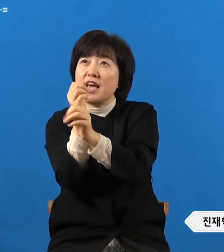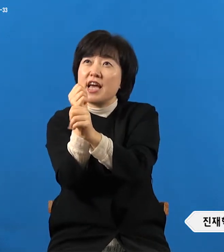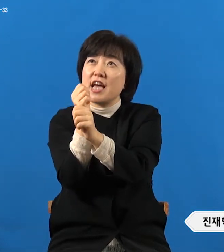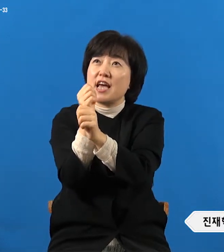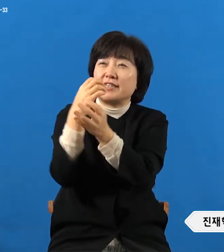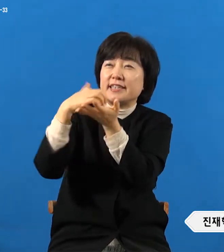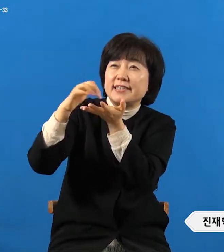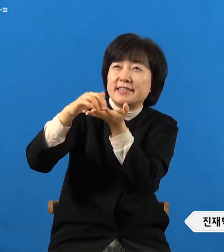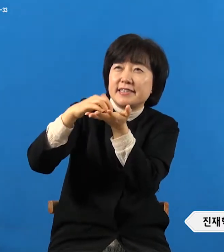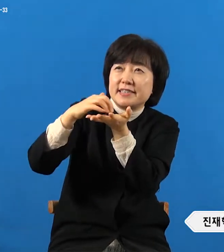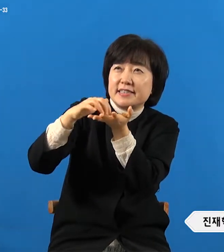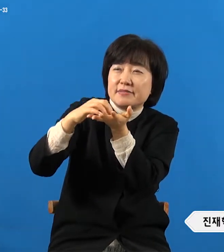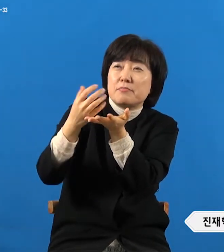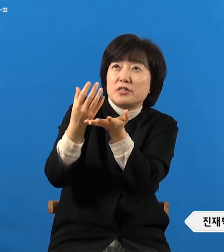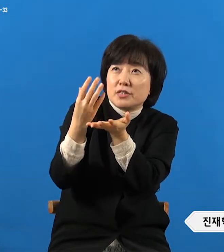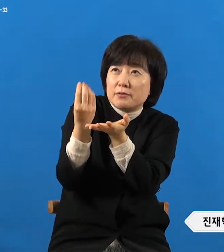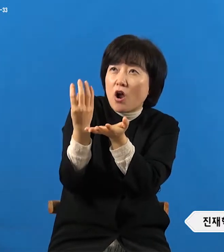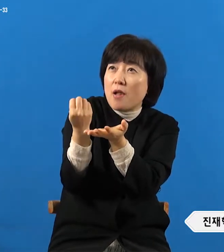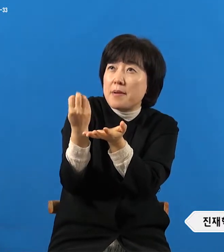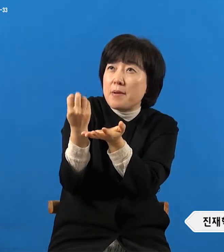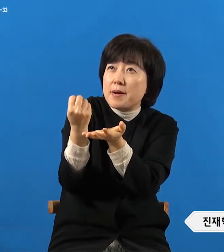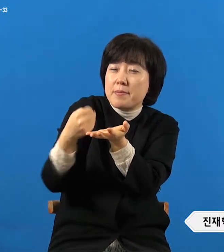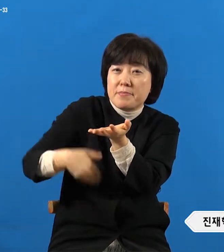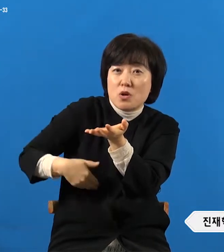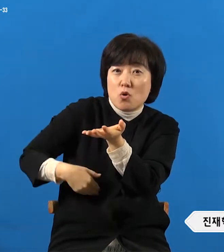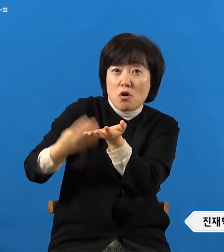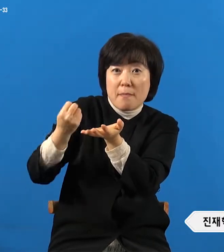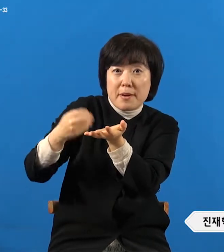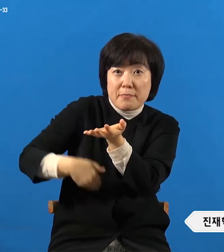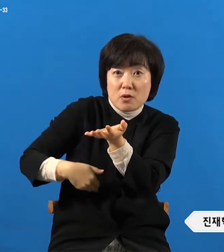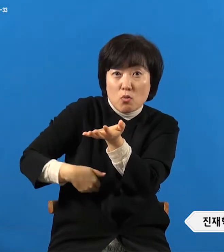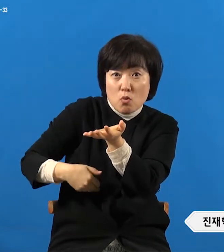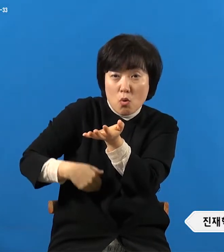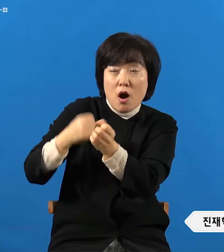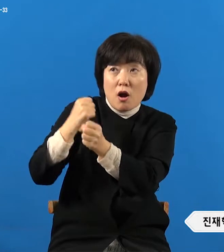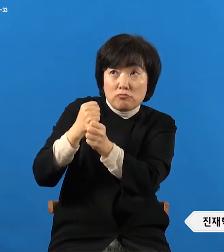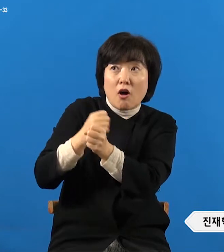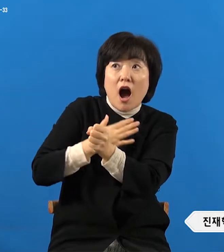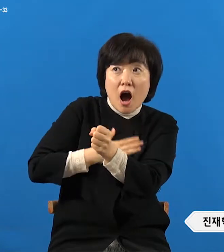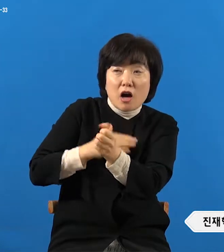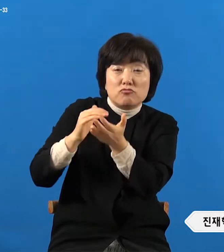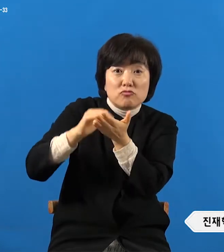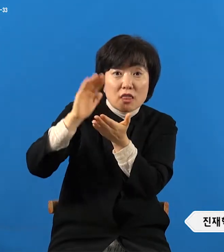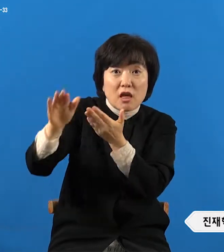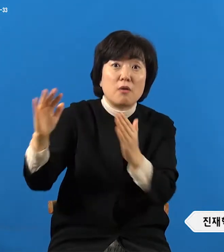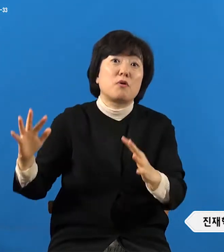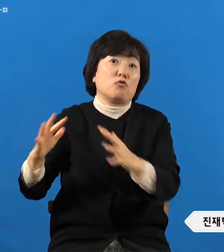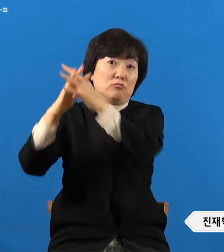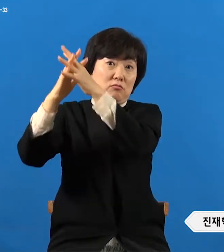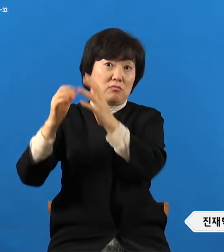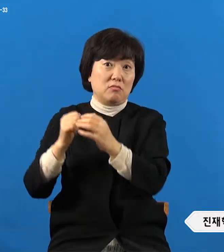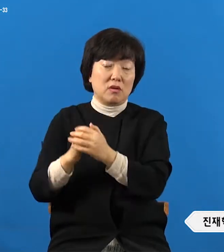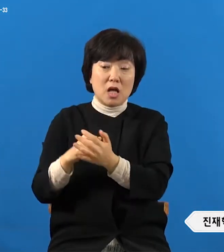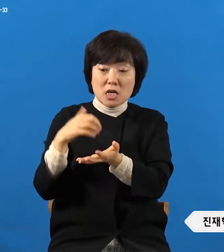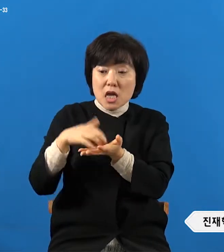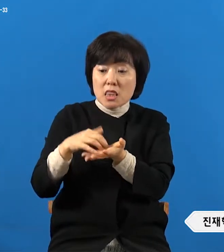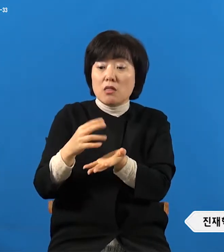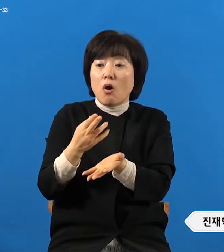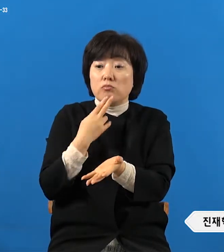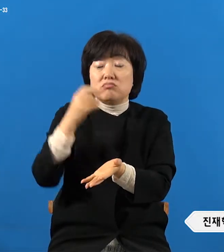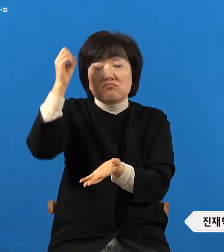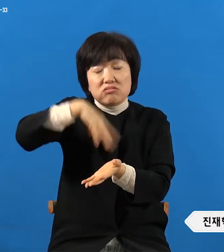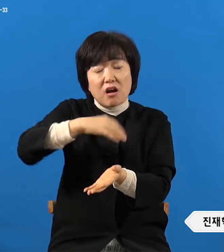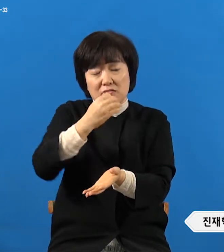것인가 계산하지 않겠느냐. 계산하지 않고 공사를 시작하면 기초 공사만 하고